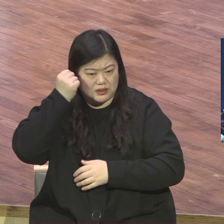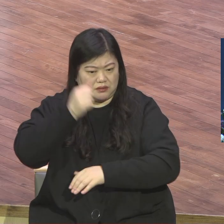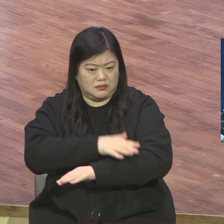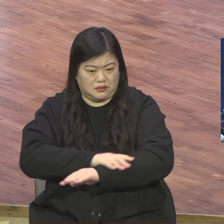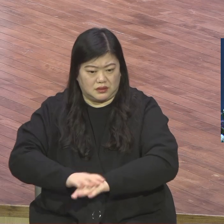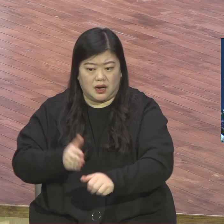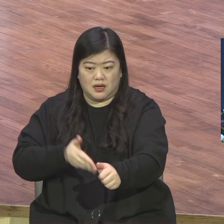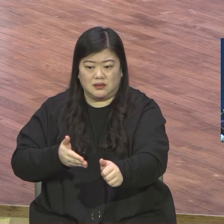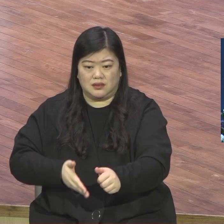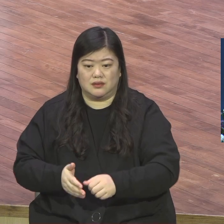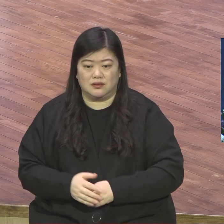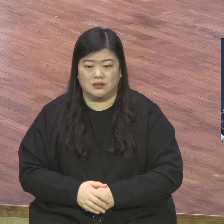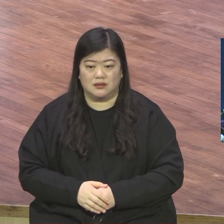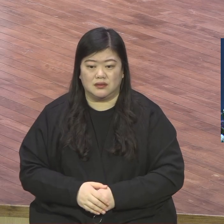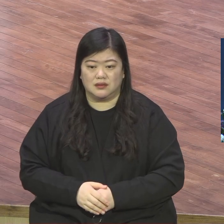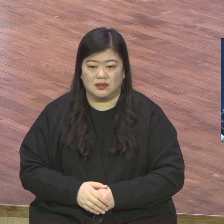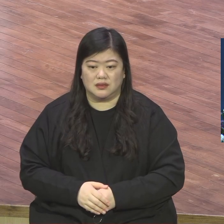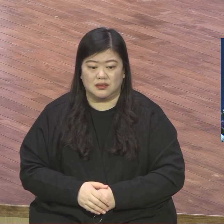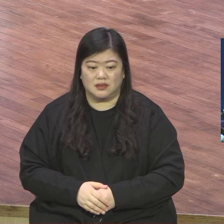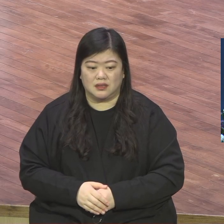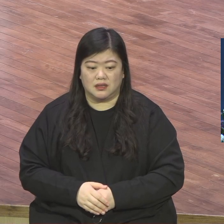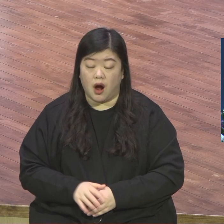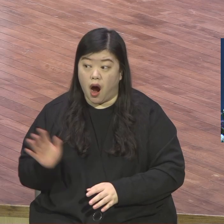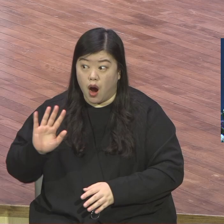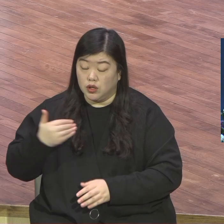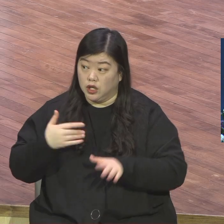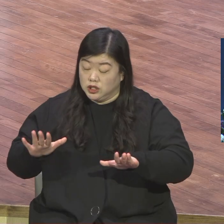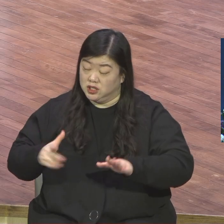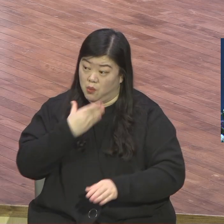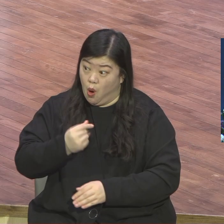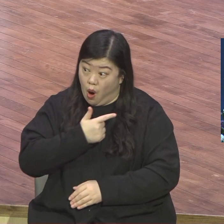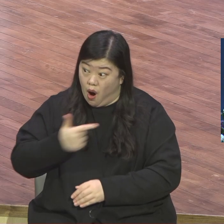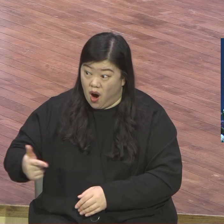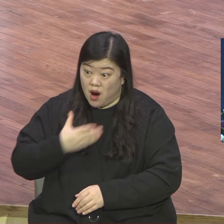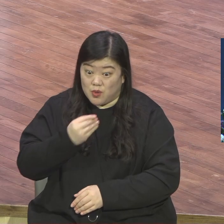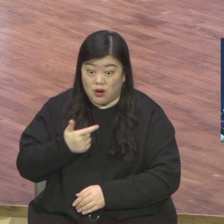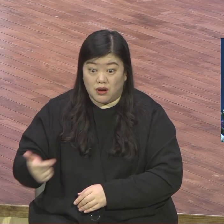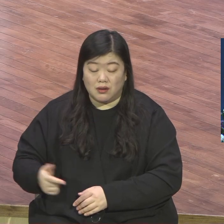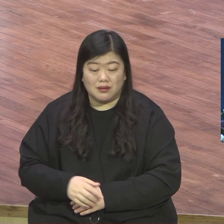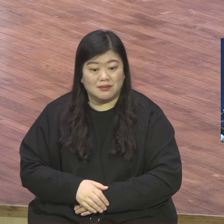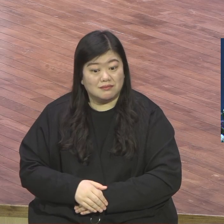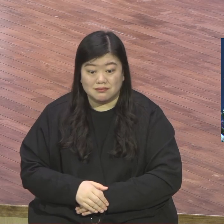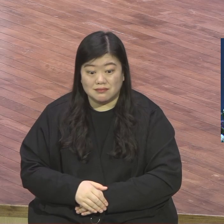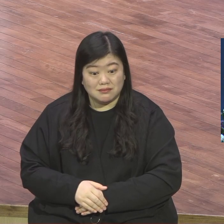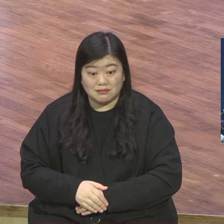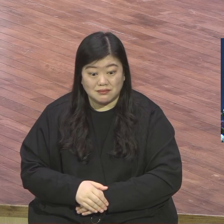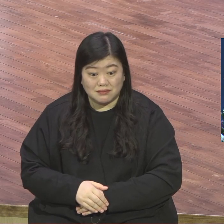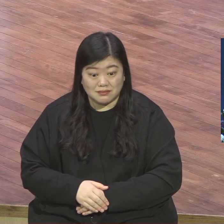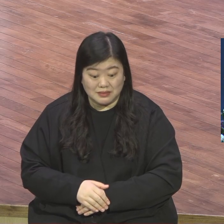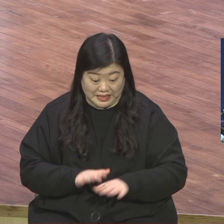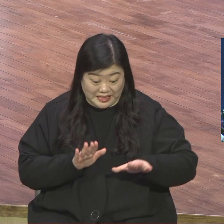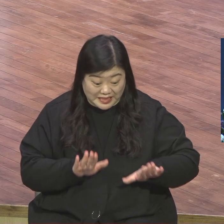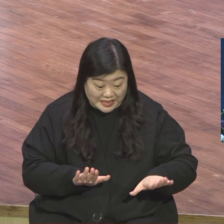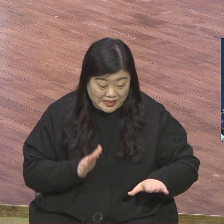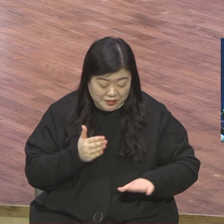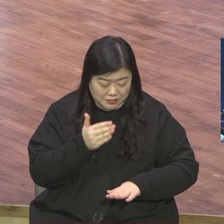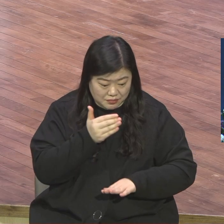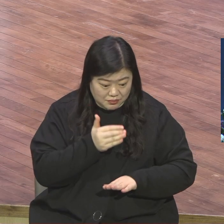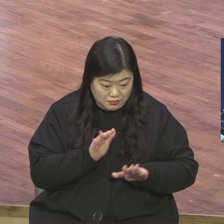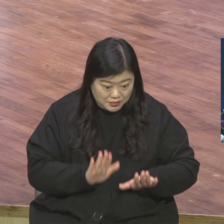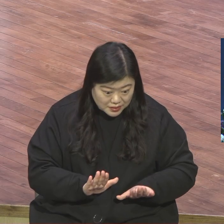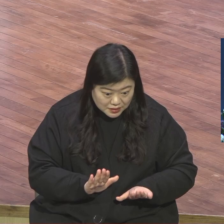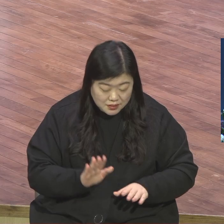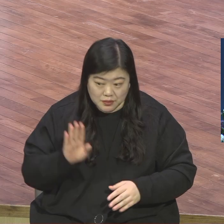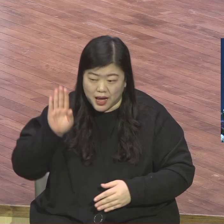지금 게임이 안 돼요. 갈수록 내 삶이 내 하나님 쓰임 받는 나라는 존재가 우리 가정이 여러분 잘